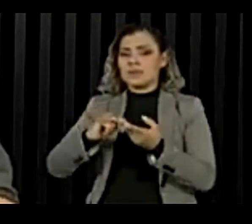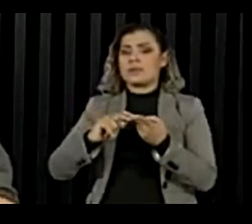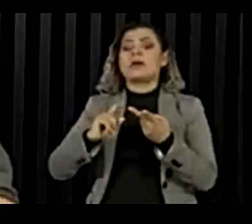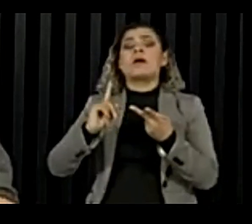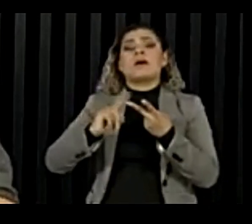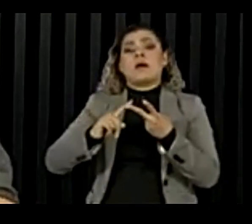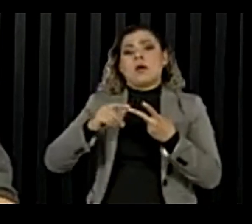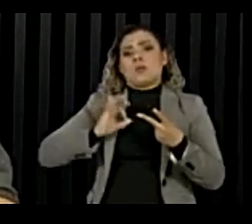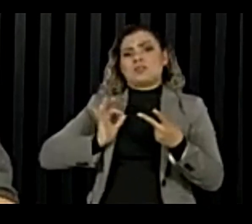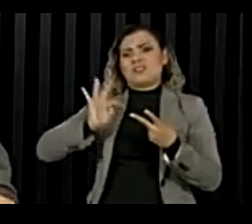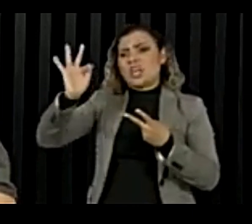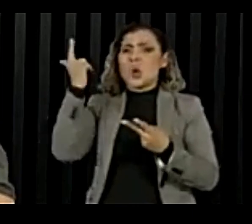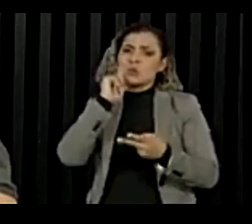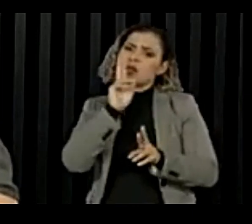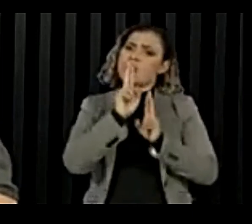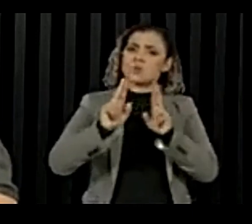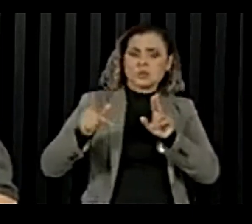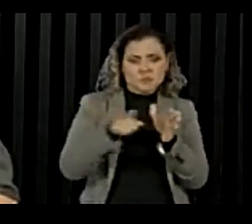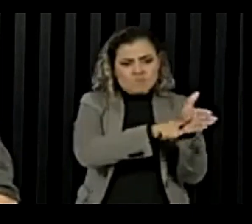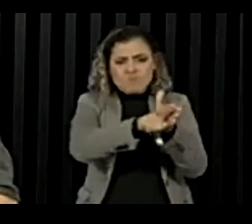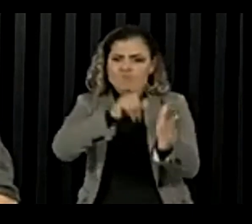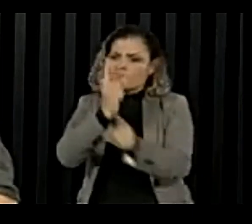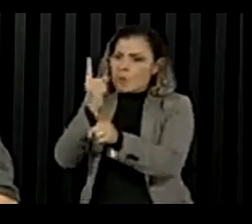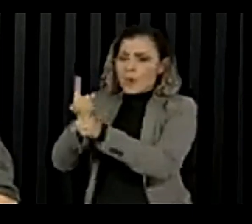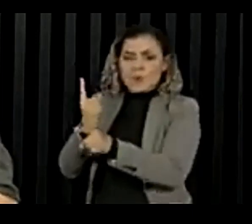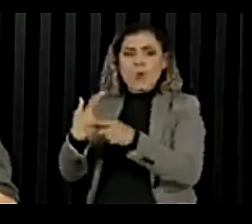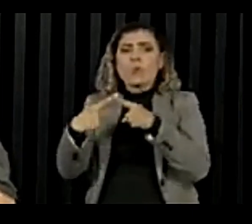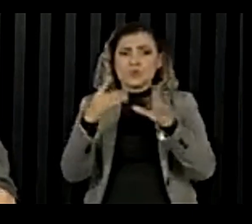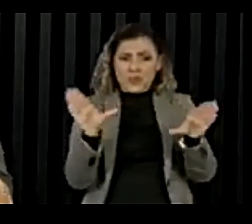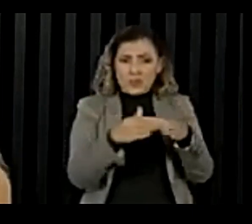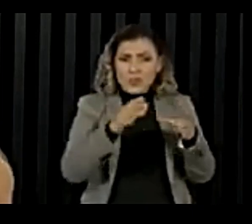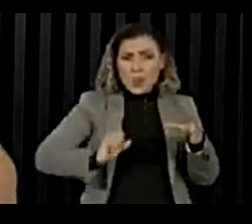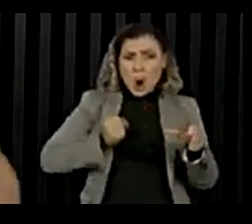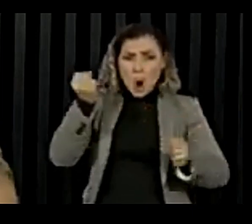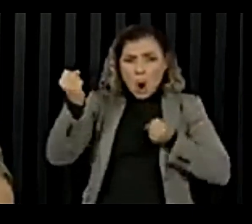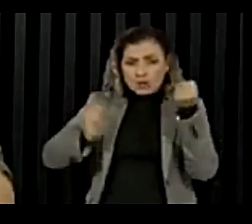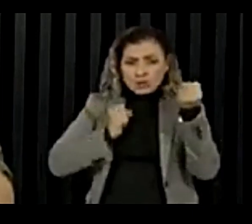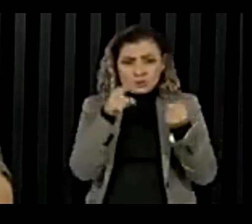porque o que acontece dentro do gabinete do ódio e todo